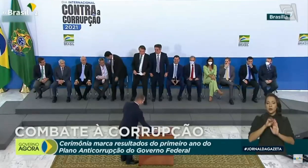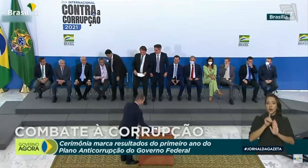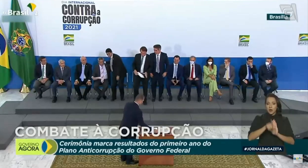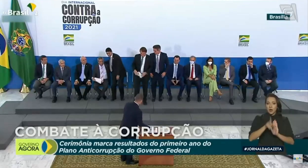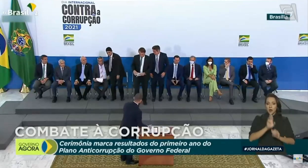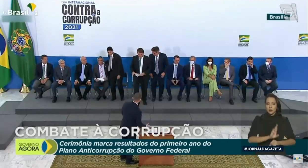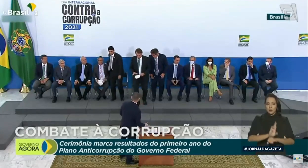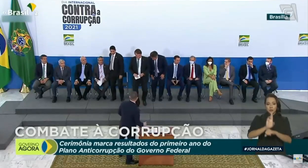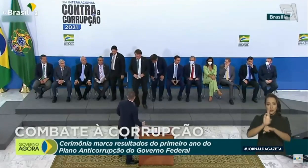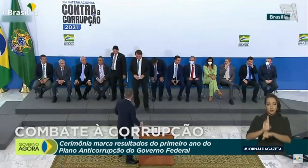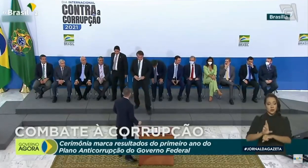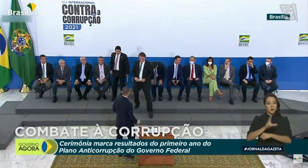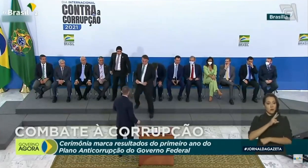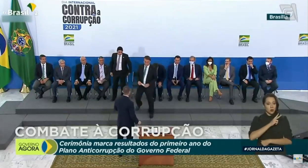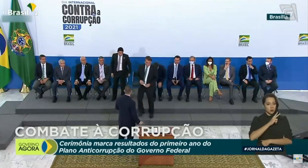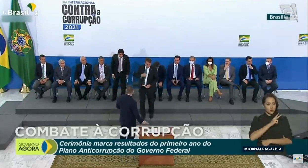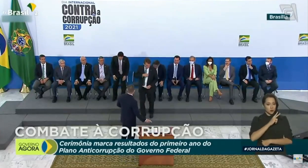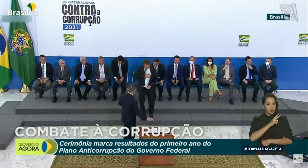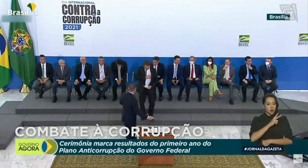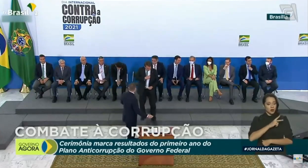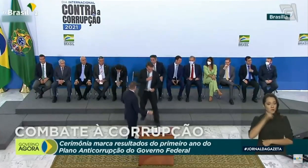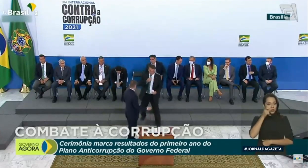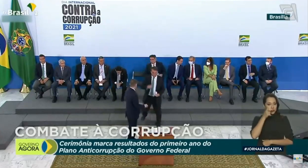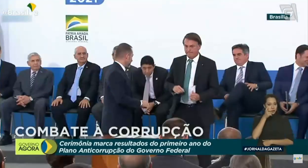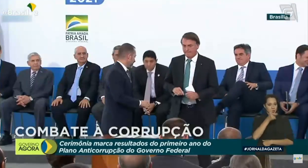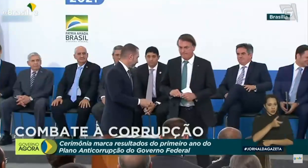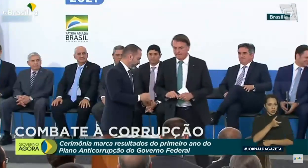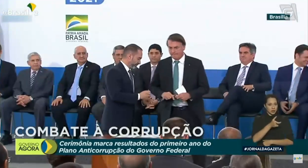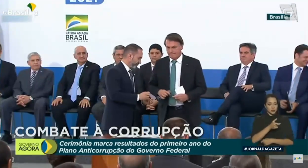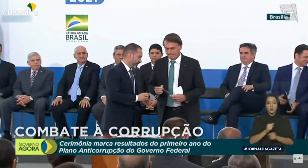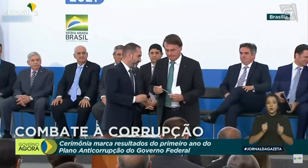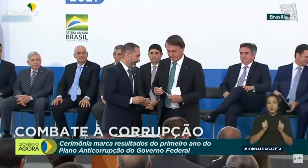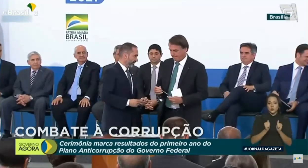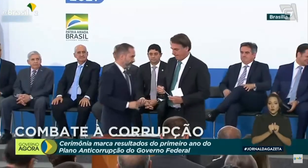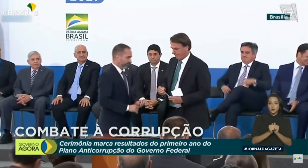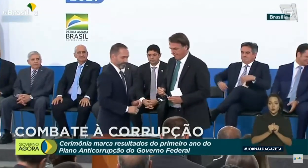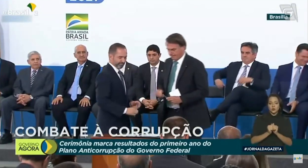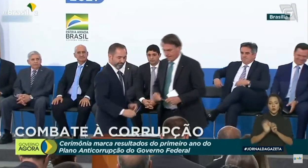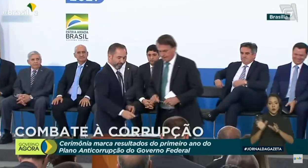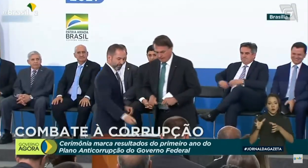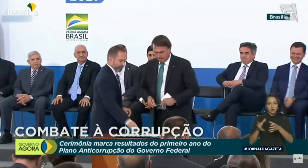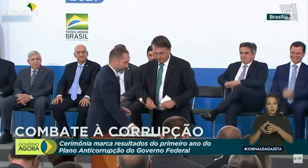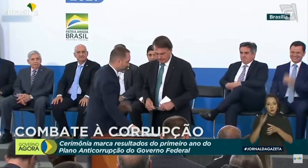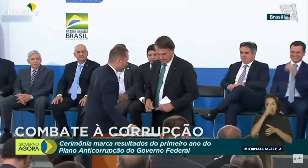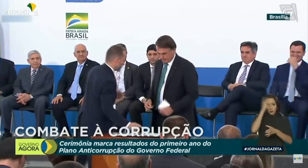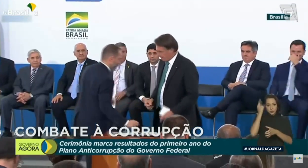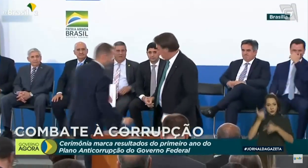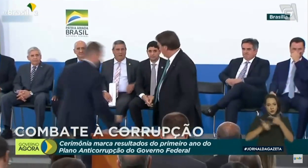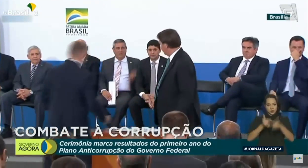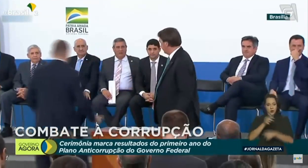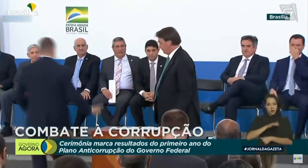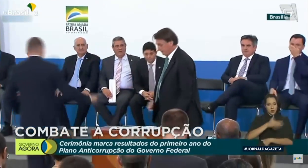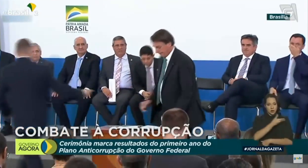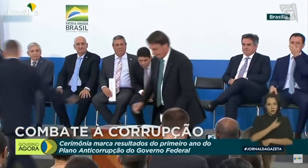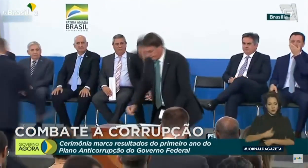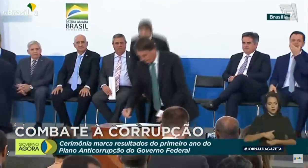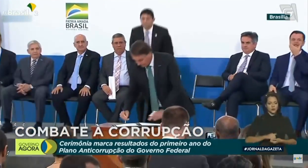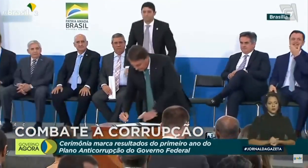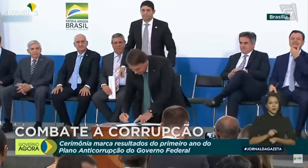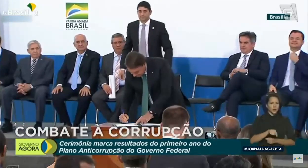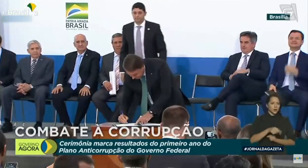e na cerimônia bolsonaro apresentou três medidas para aprimorar o combate à corrupção e dar mais transparência a administração pública